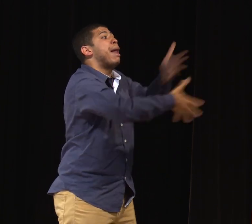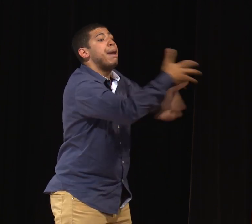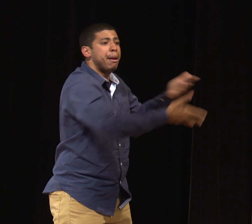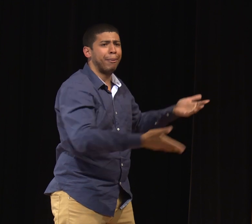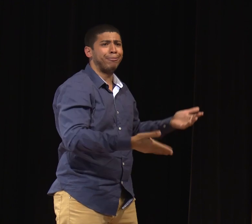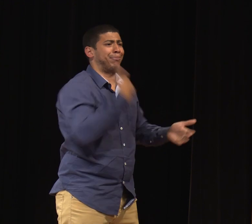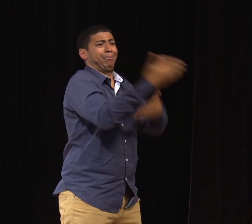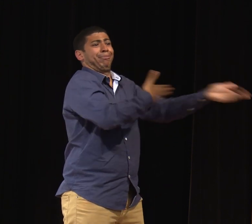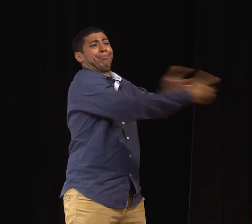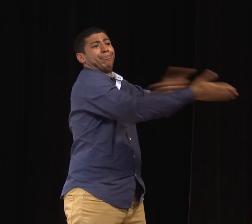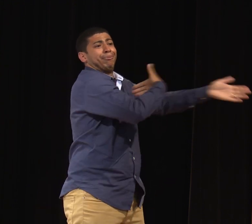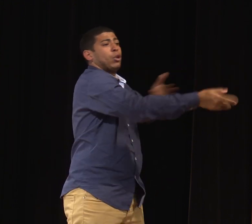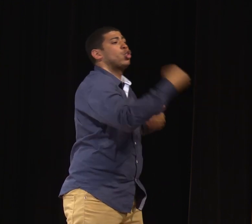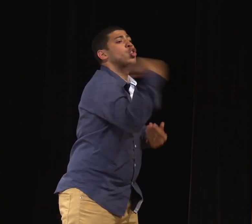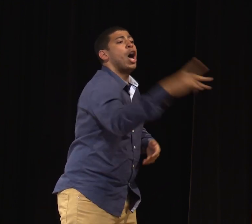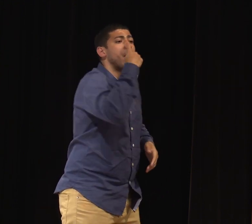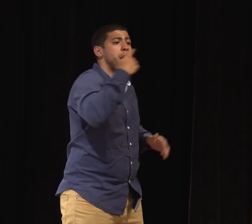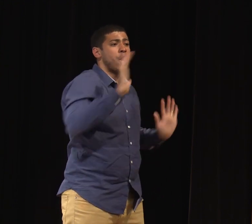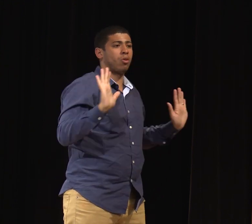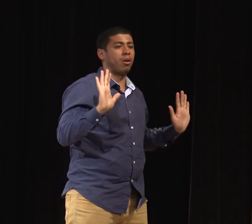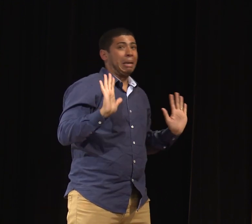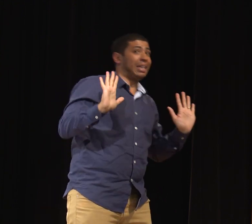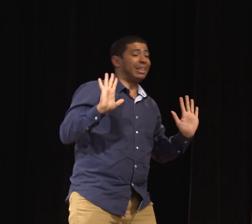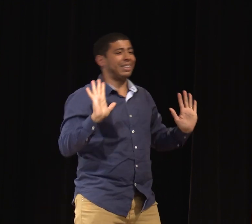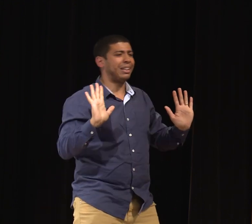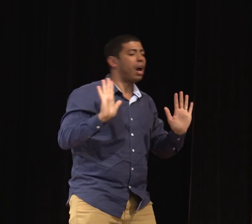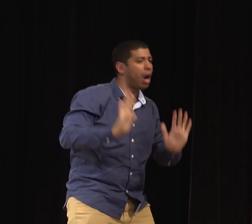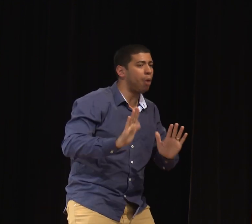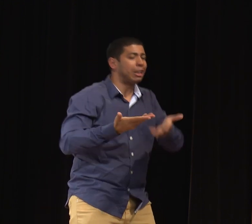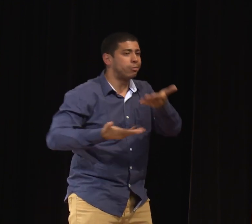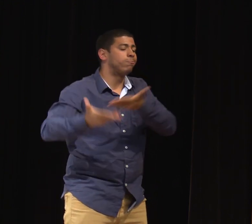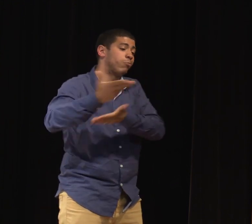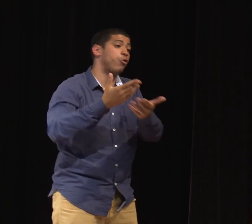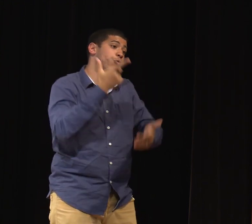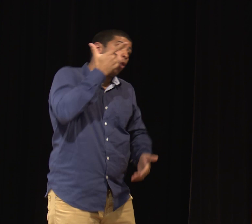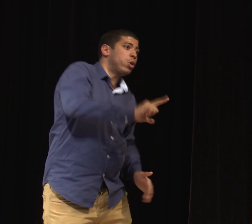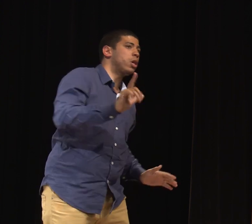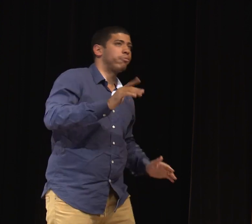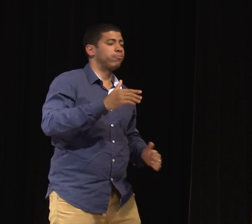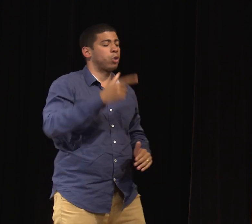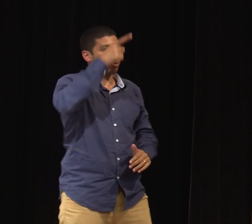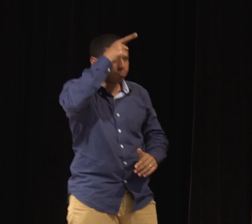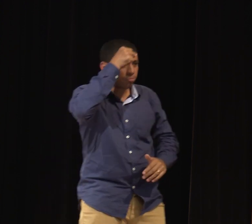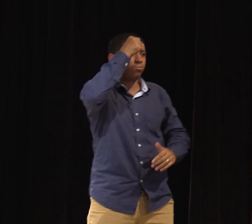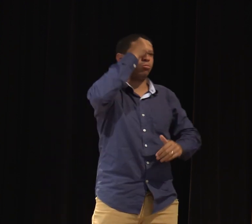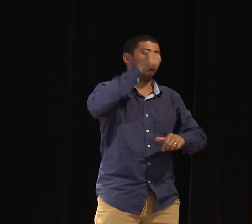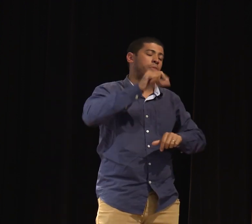surdo? Eles não sabem quem é o surdo, eles estão nem aí, joga no lixo. Então, a gente tem que ter um jogo de